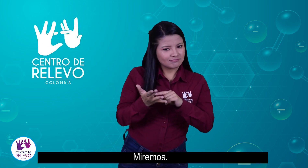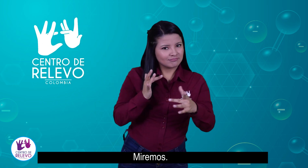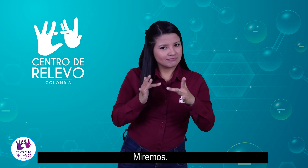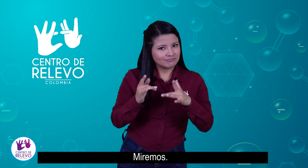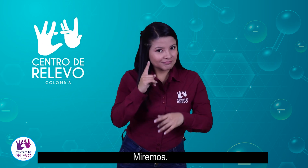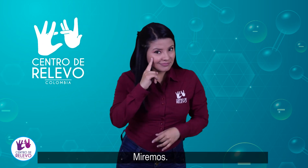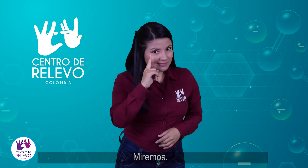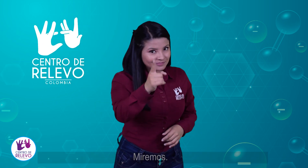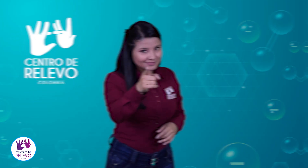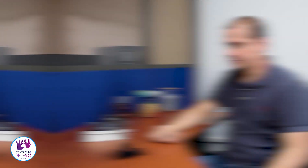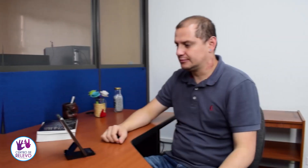Miremos.